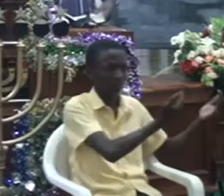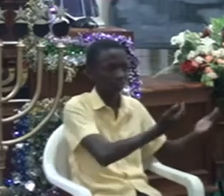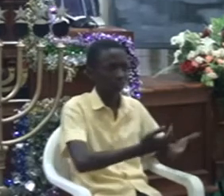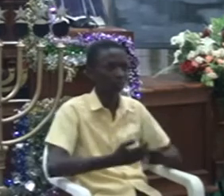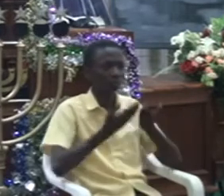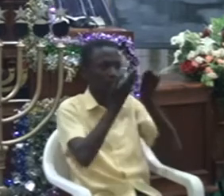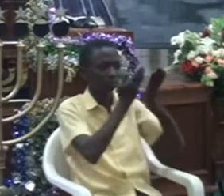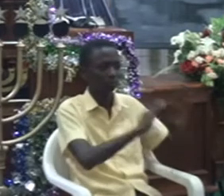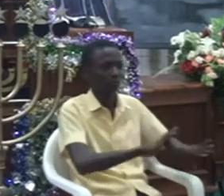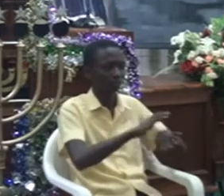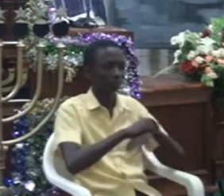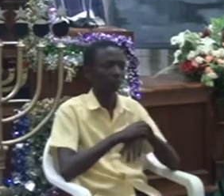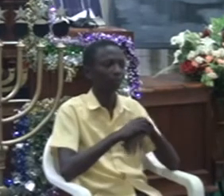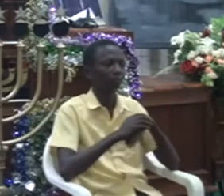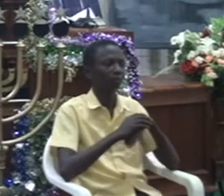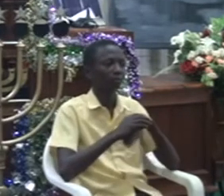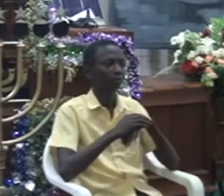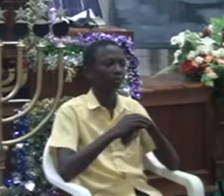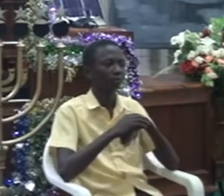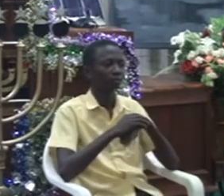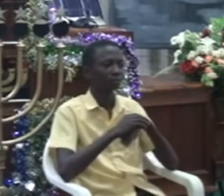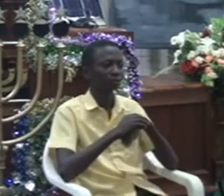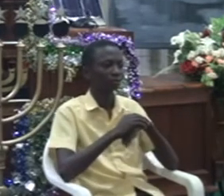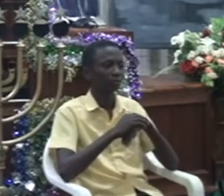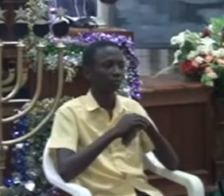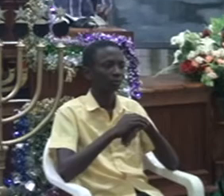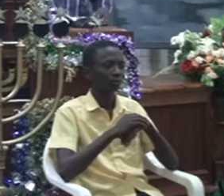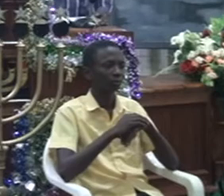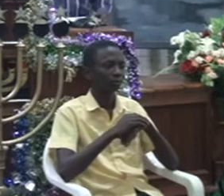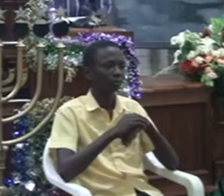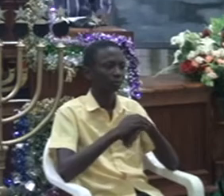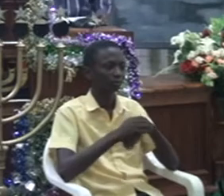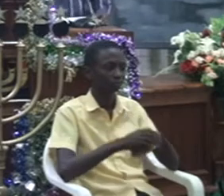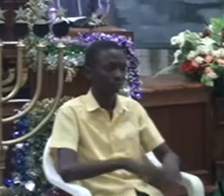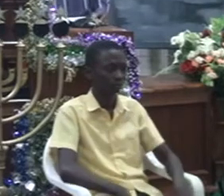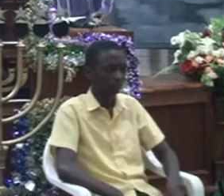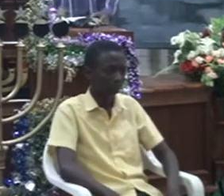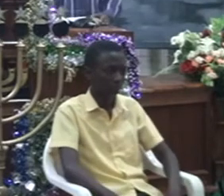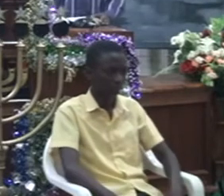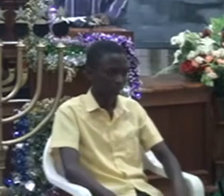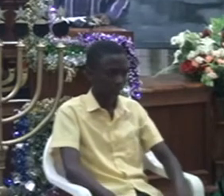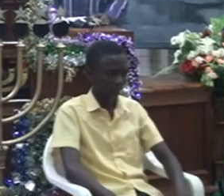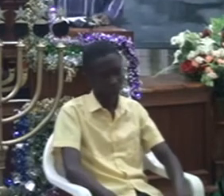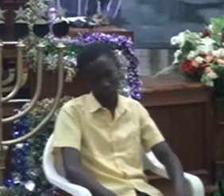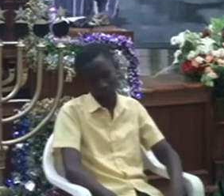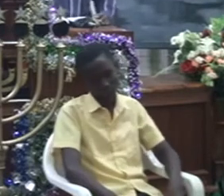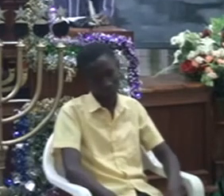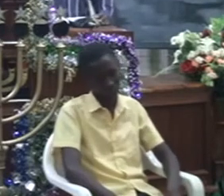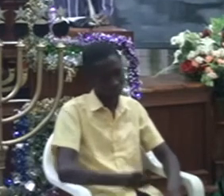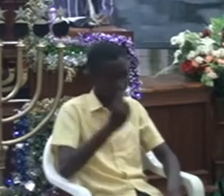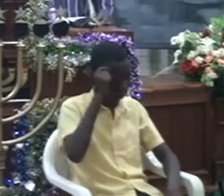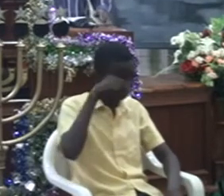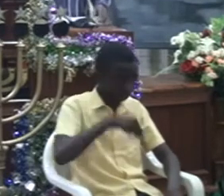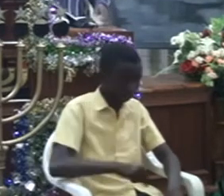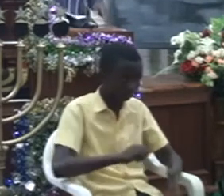biko banenda zika mtu unasa oh ni juu ya Adamu. Pale hautukani Adamu hapana. Parce que la